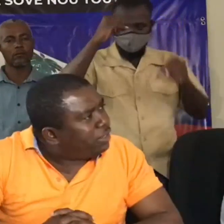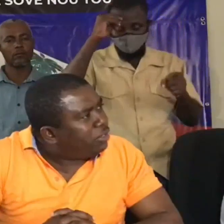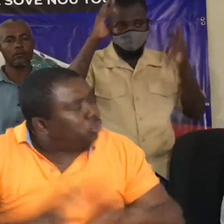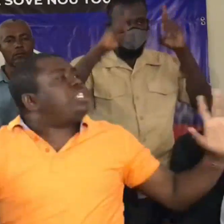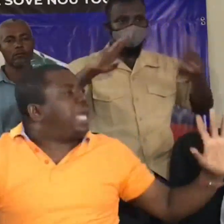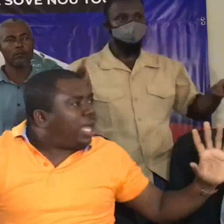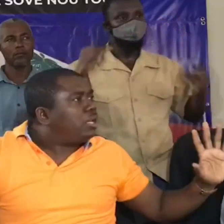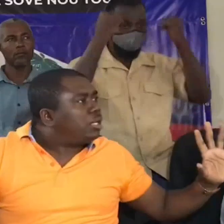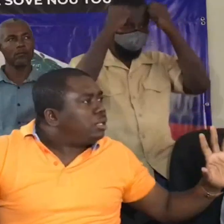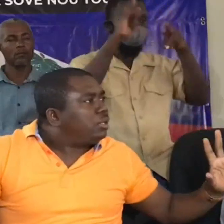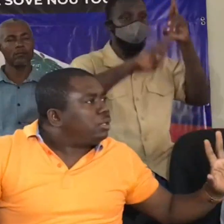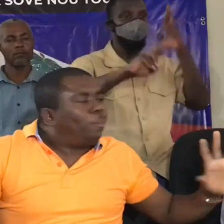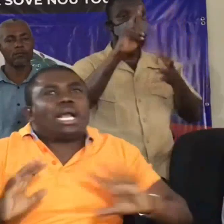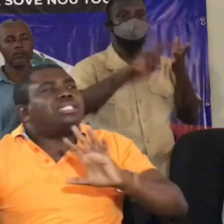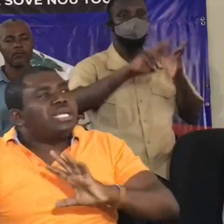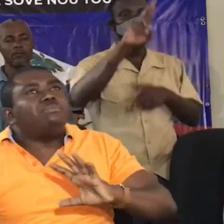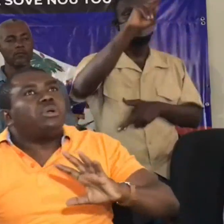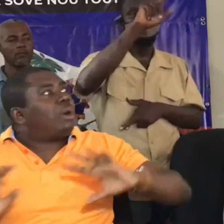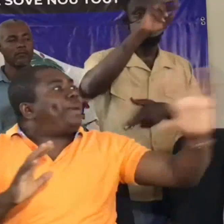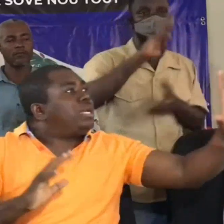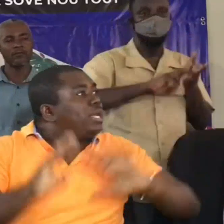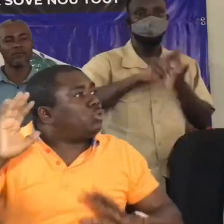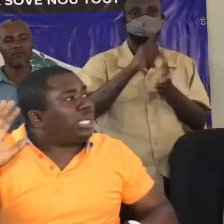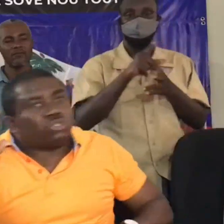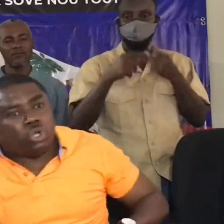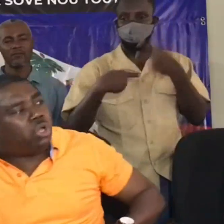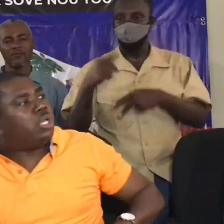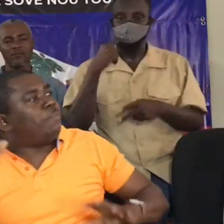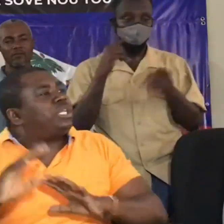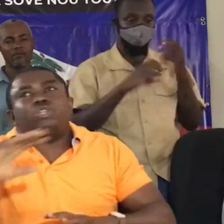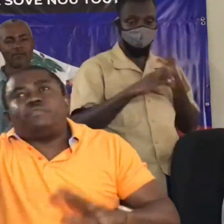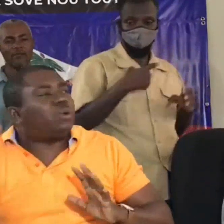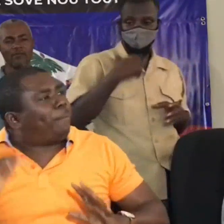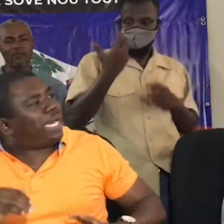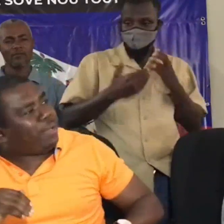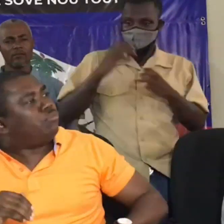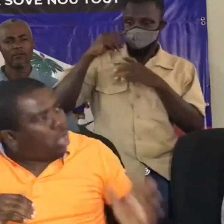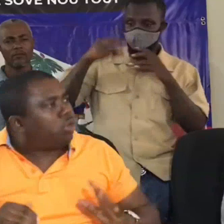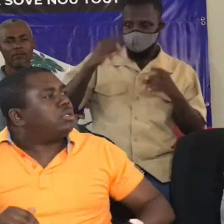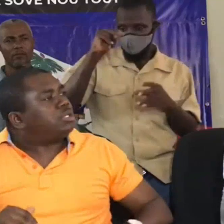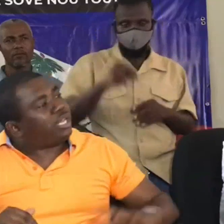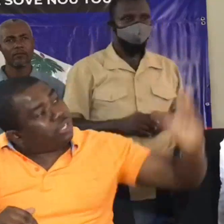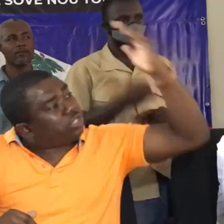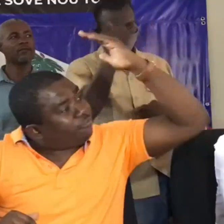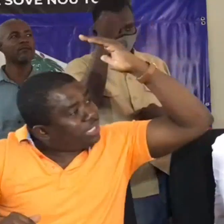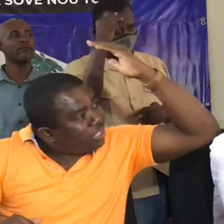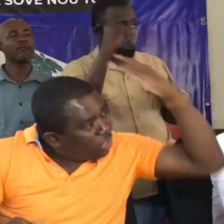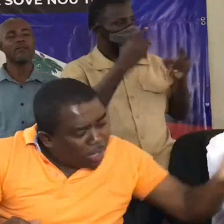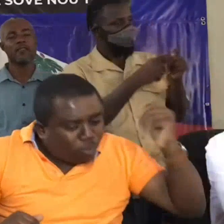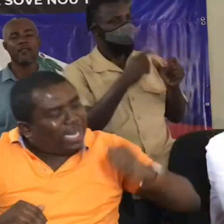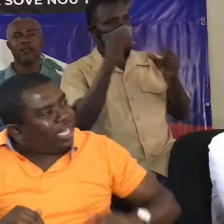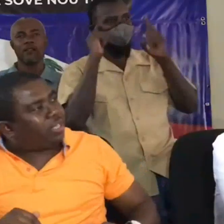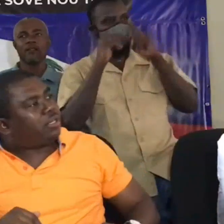République. Jodia, on va pas dire, on va parler négociation, et puis c'est de Jovenel qui va parler. Non, c'est avec Joseph